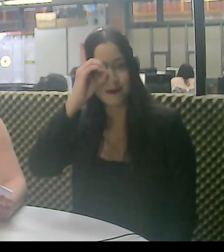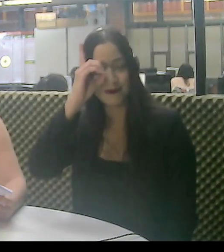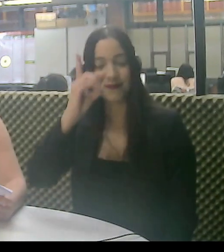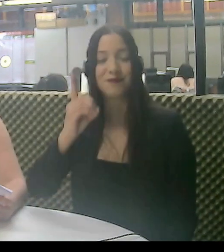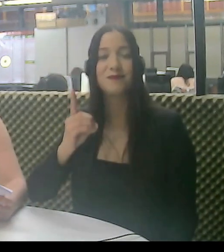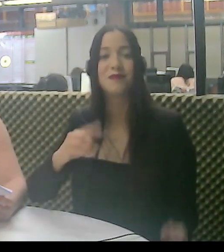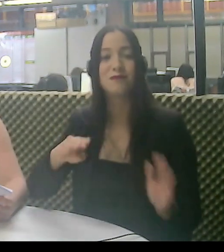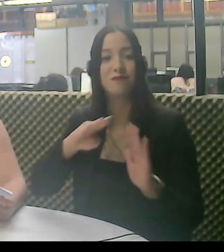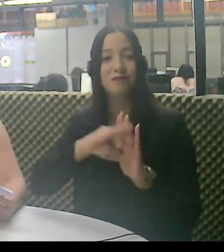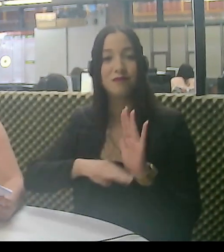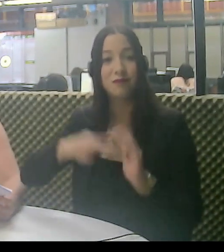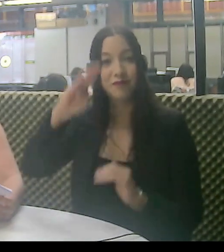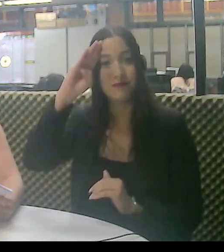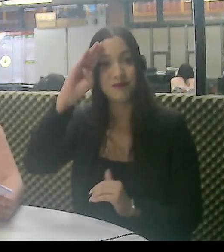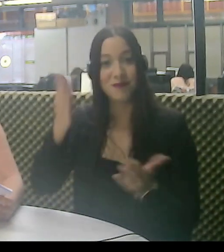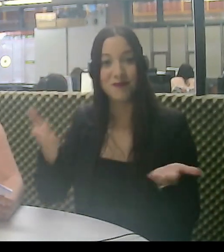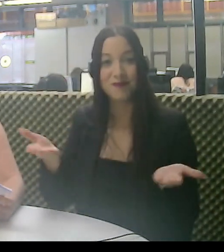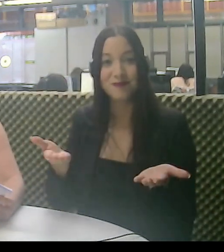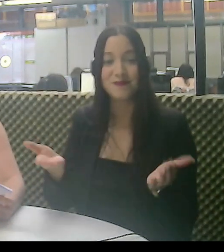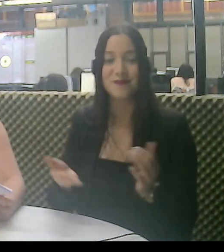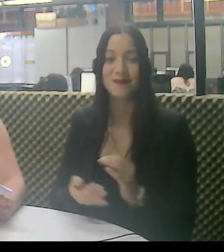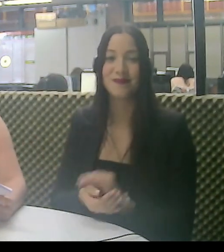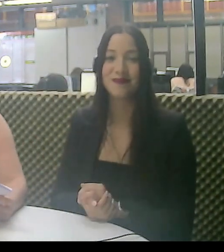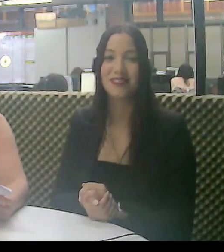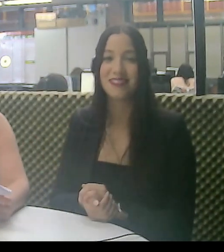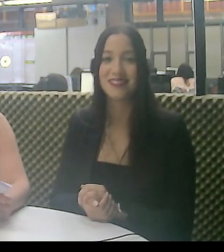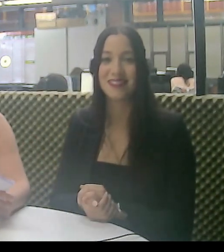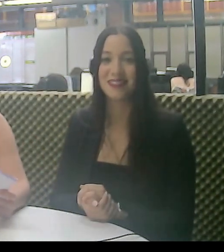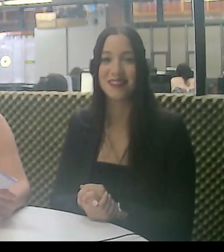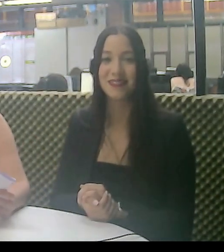e Vamos aos destaques desta edição